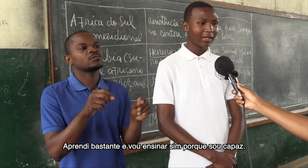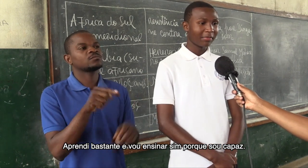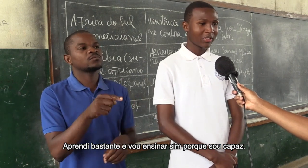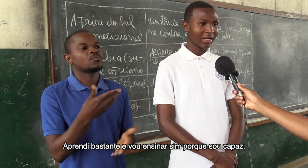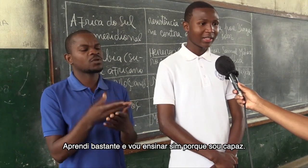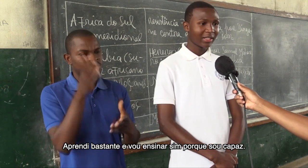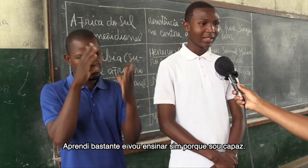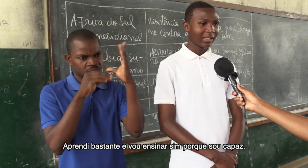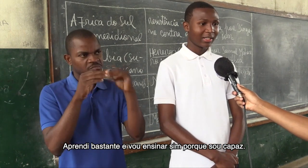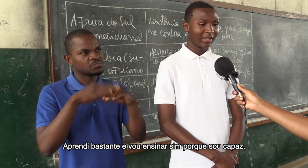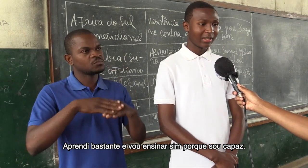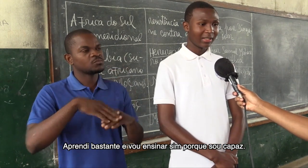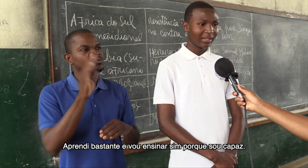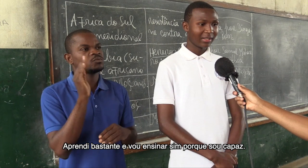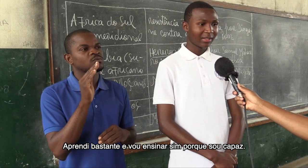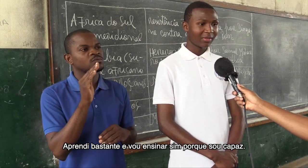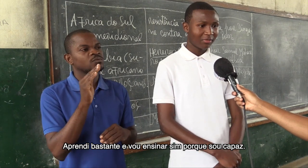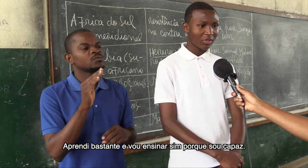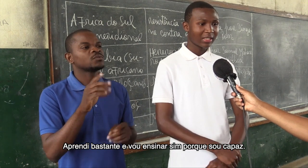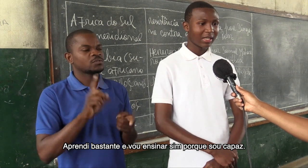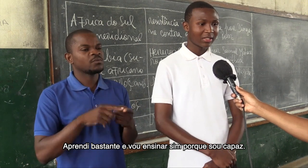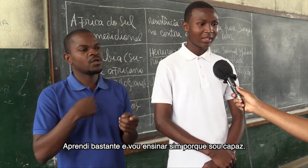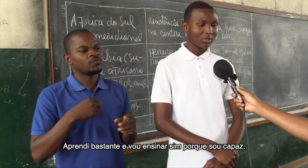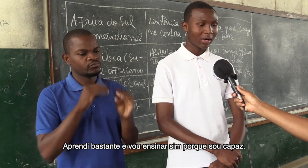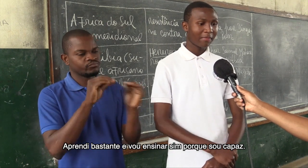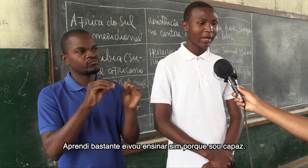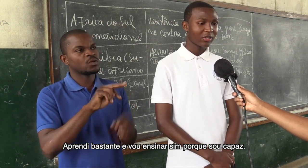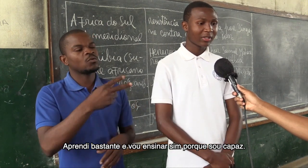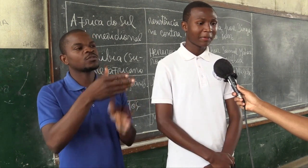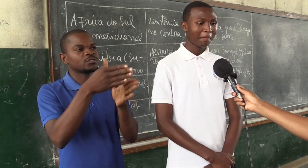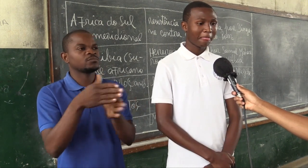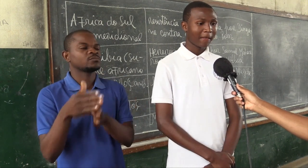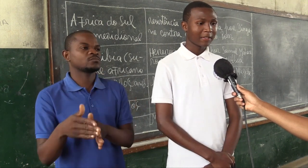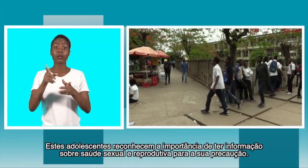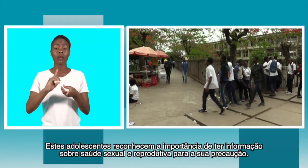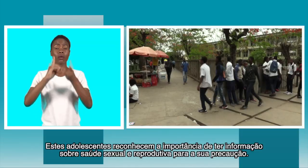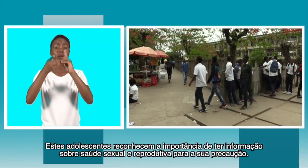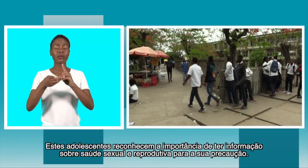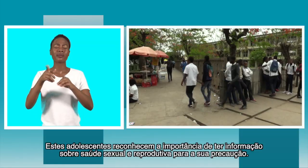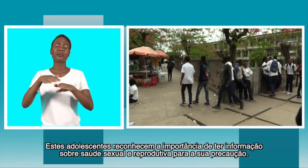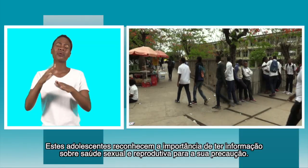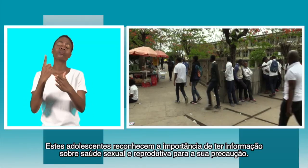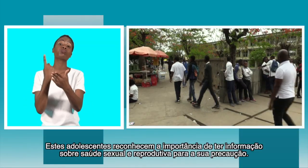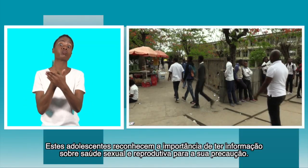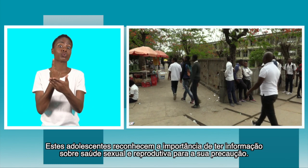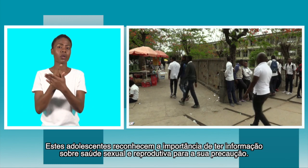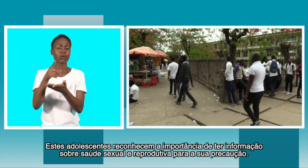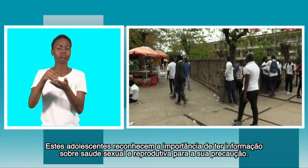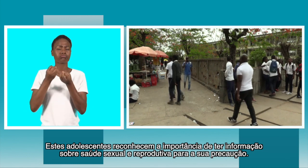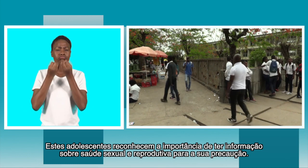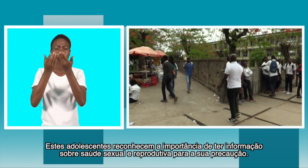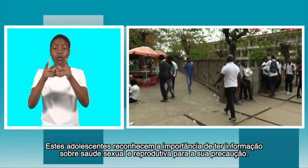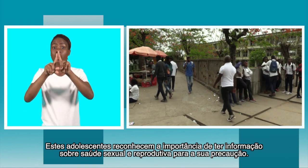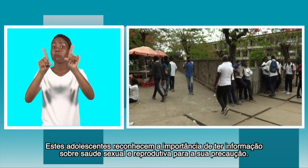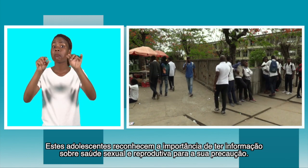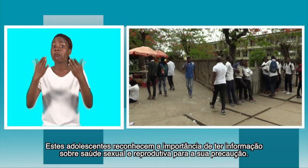Eu aprendi bastante e vou ensinar sim, sou capaz. Estes adolescentes reconhecem a